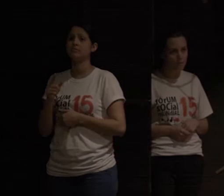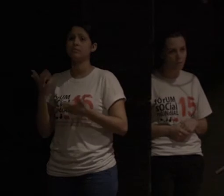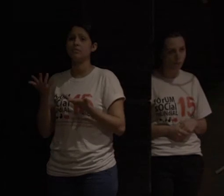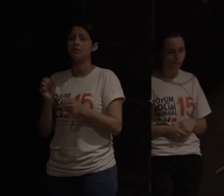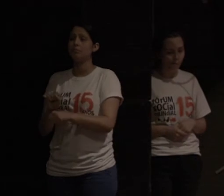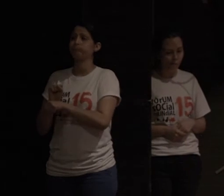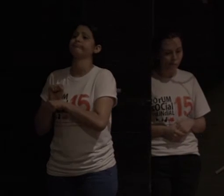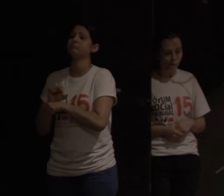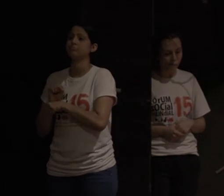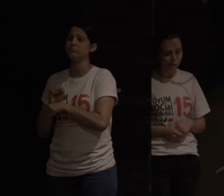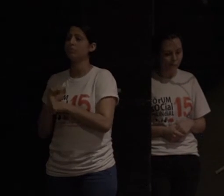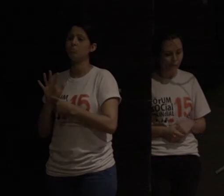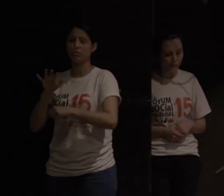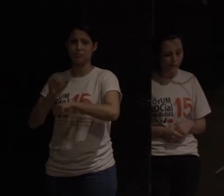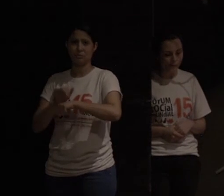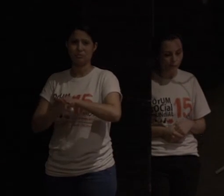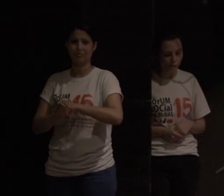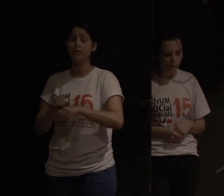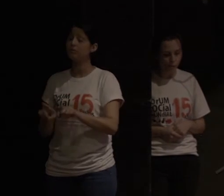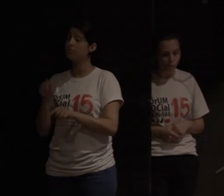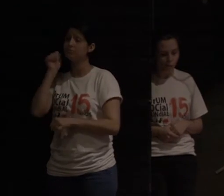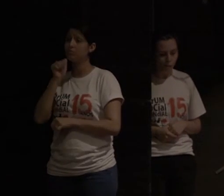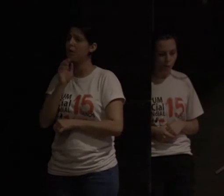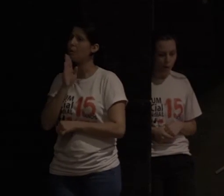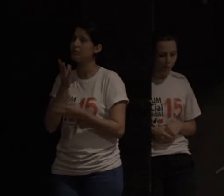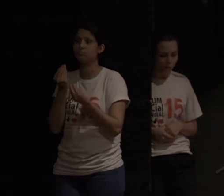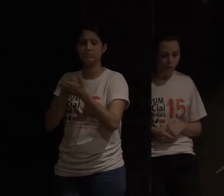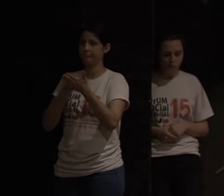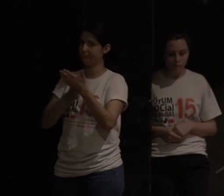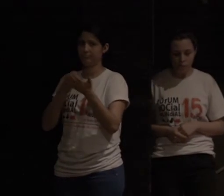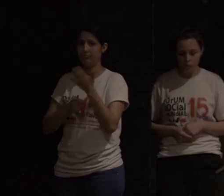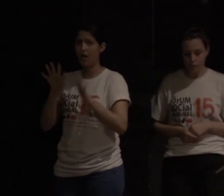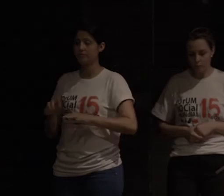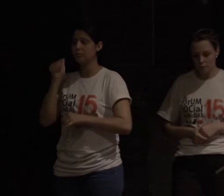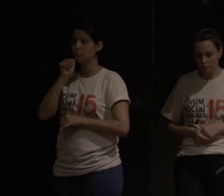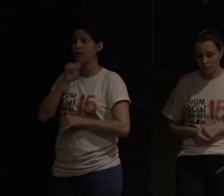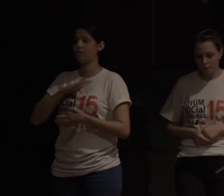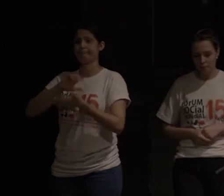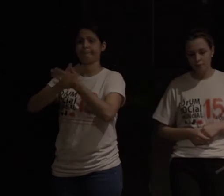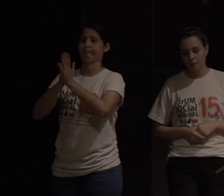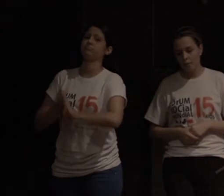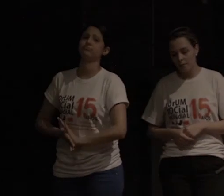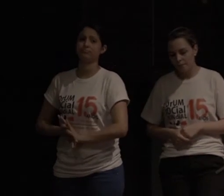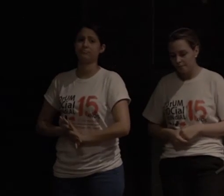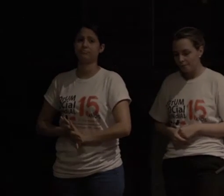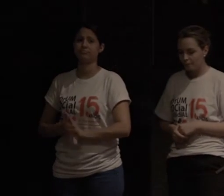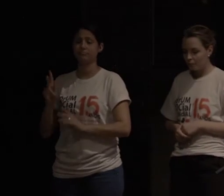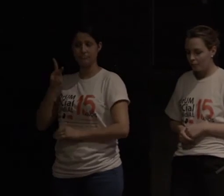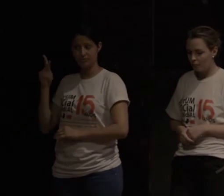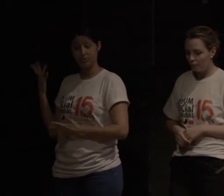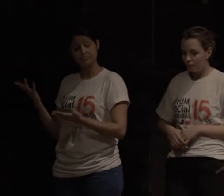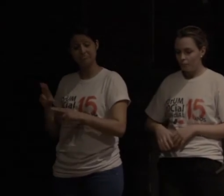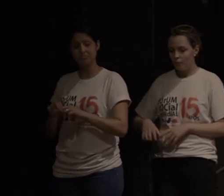nossa corporalidade? As mulheres conhecem isso bem, porque são muitas vezes vítima dessa versão da degradação dos corpos. Pois